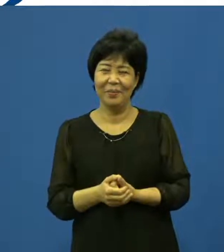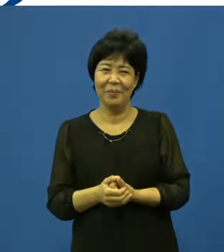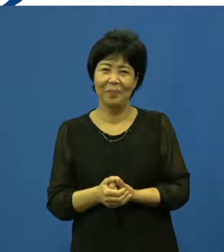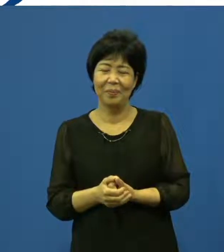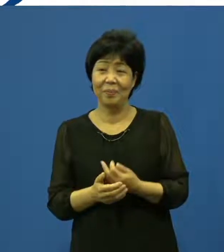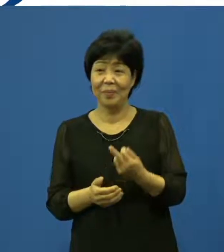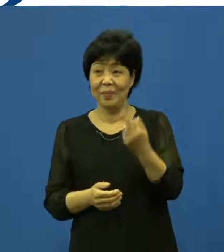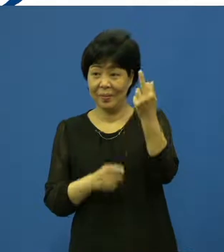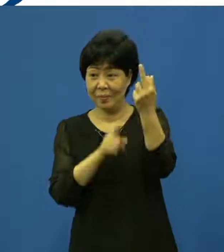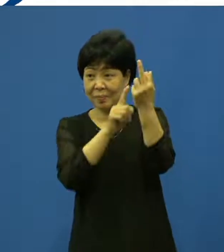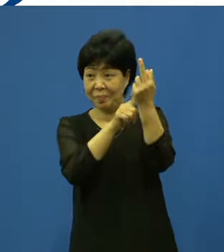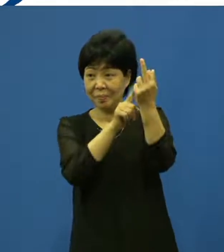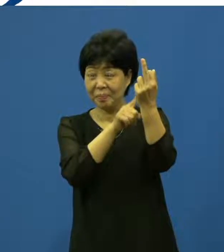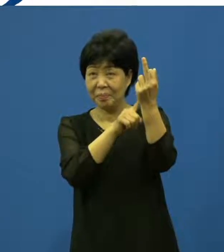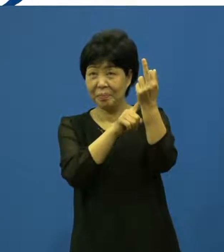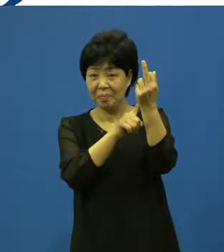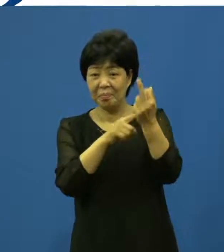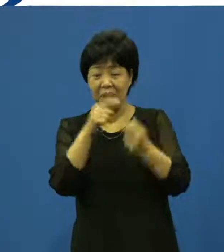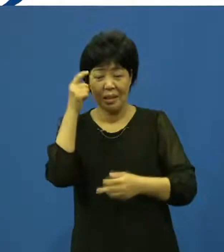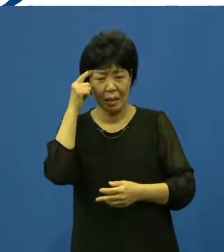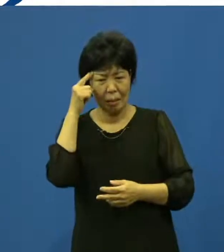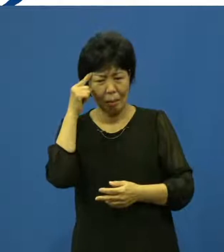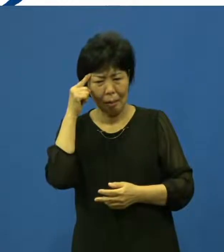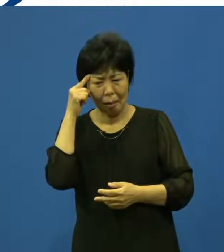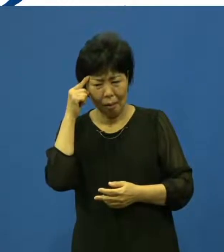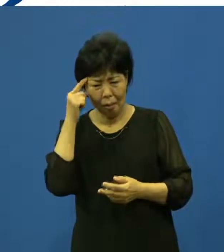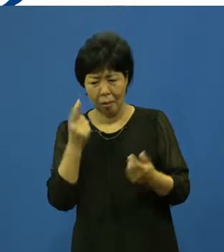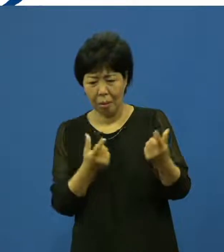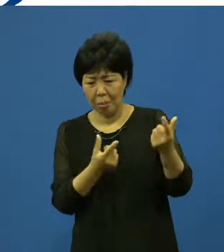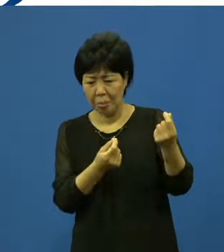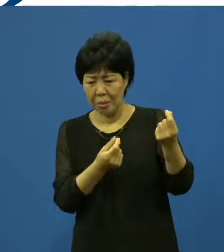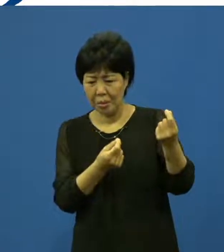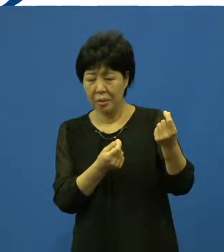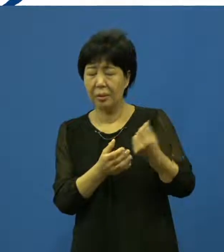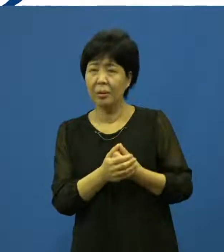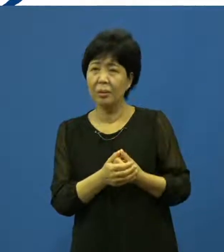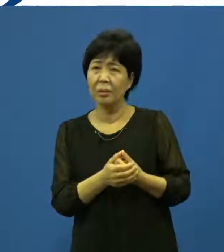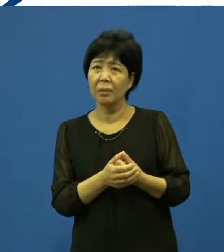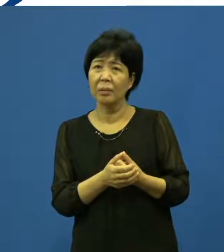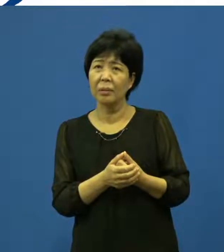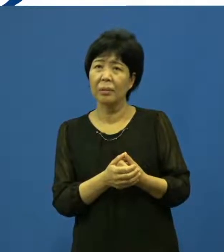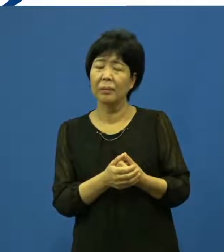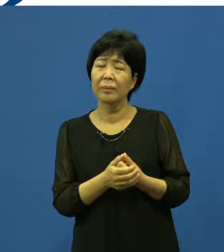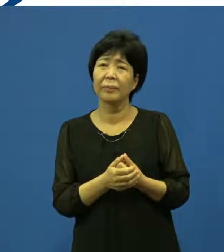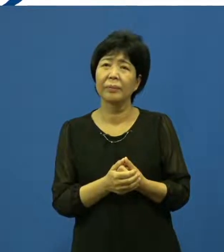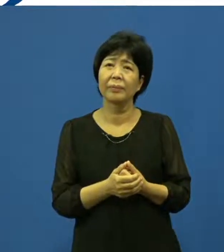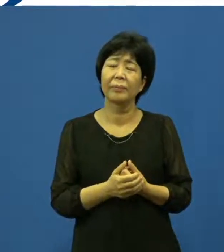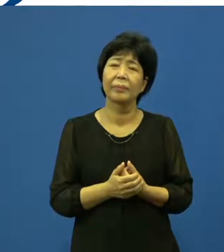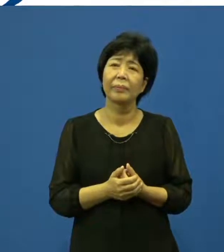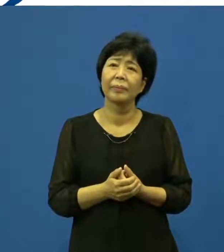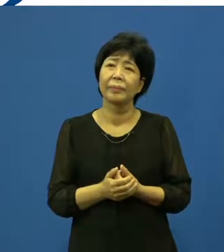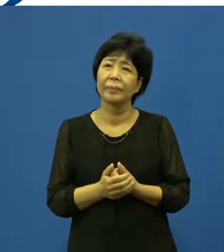큰 아들의 주장이 납득이 쉽게 갑니다. 둘째 아들에 대한 아버지는 이해가 쉽게 가지 않아야 우리가 정상입니다.